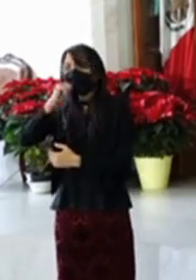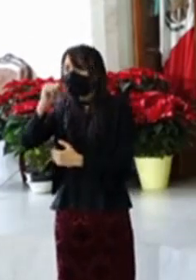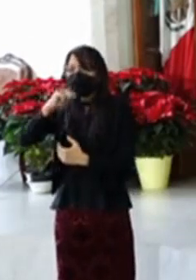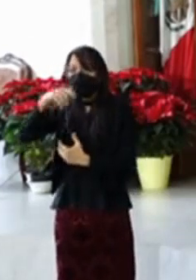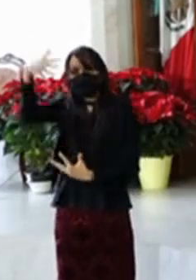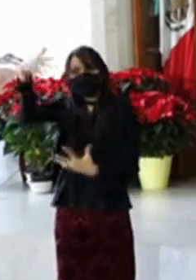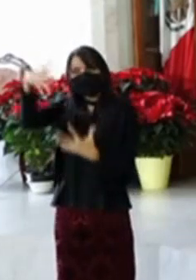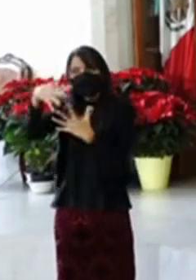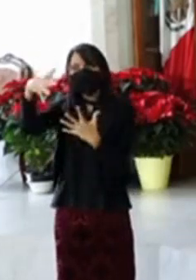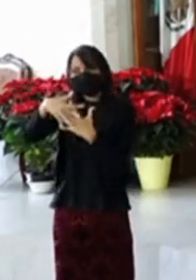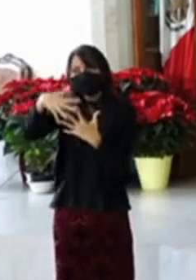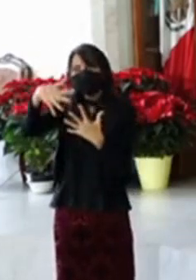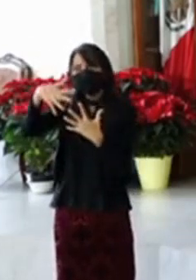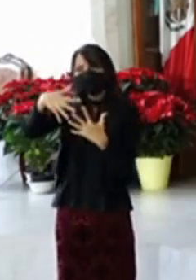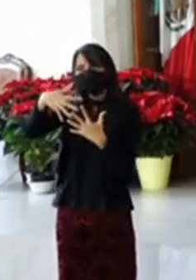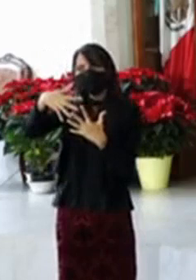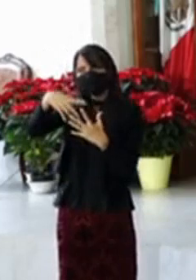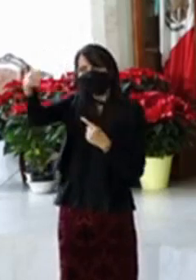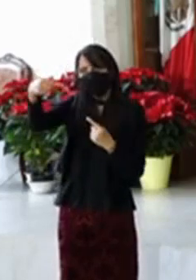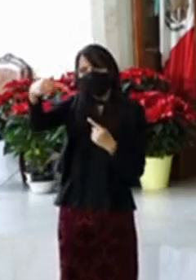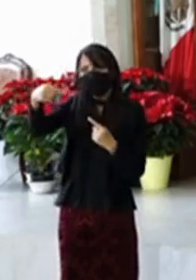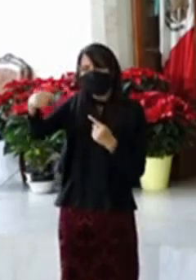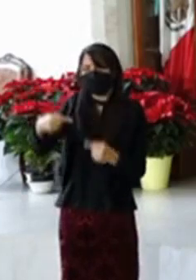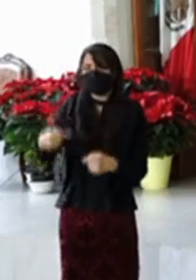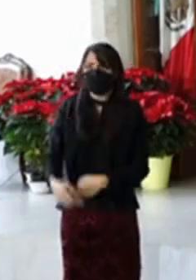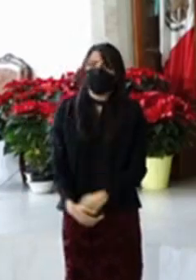guerra. En los tiempos de Acaz,